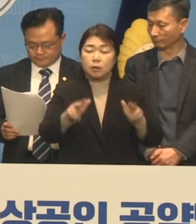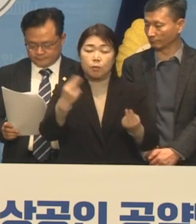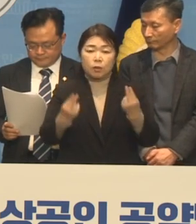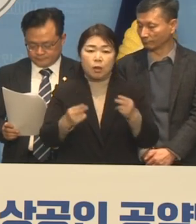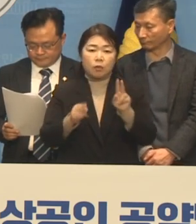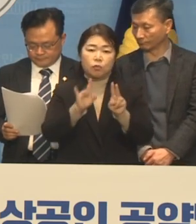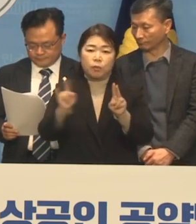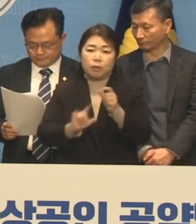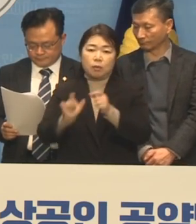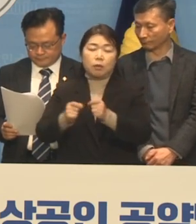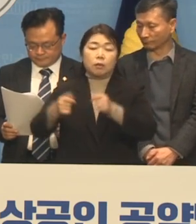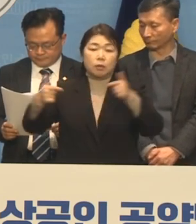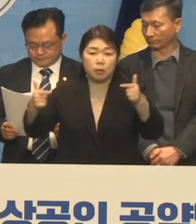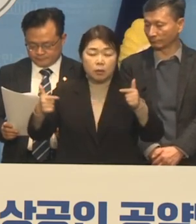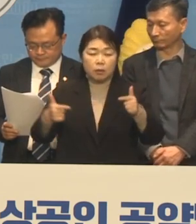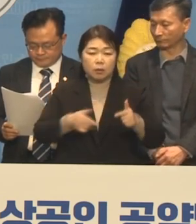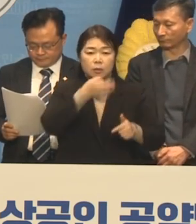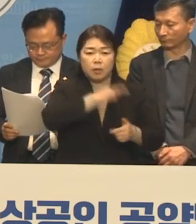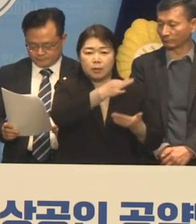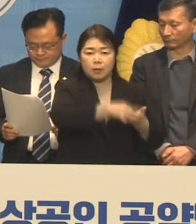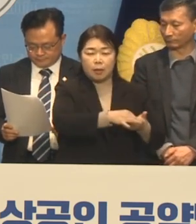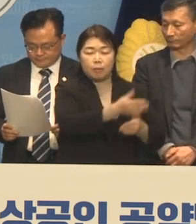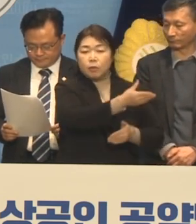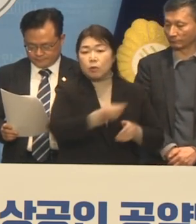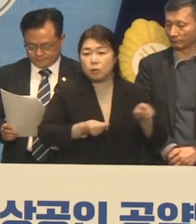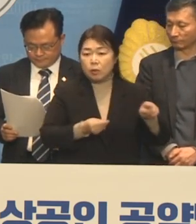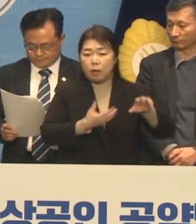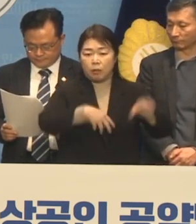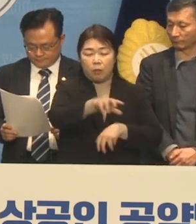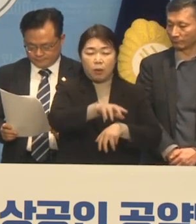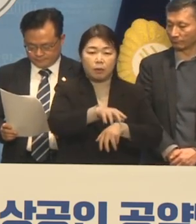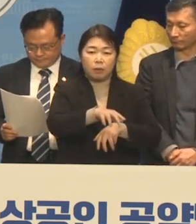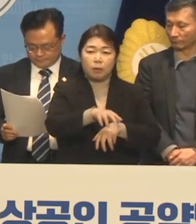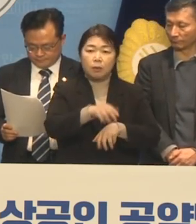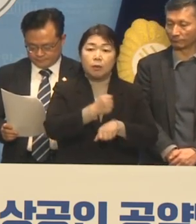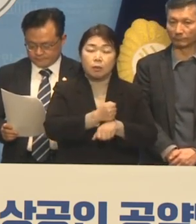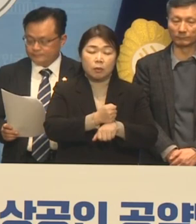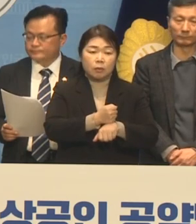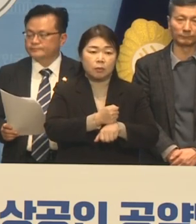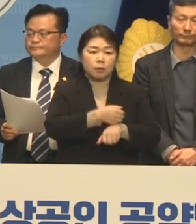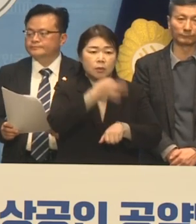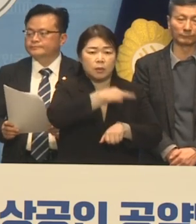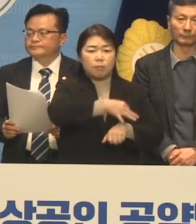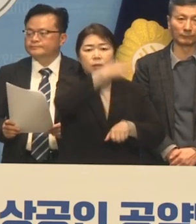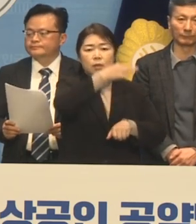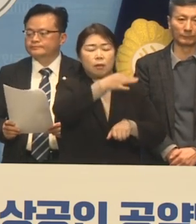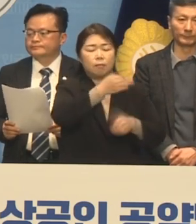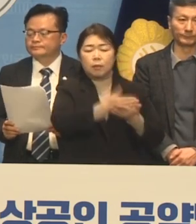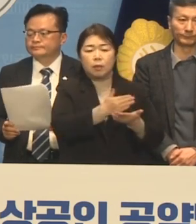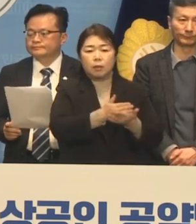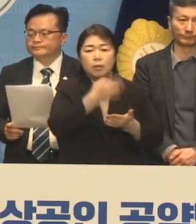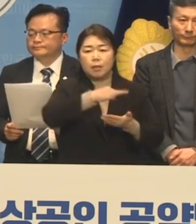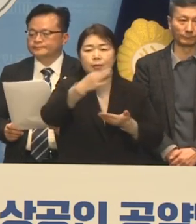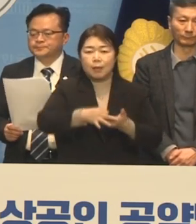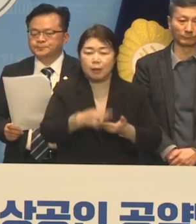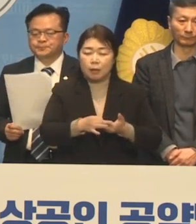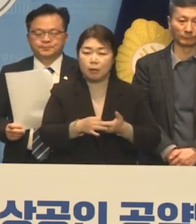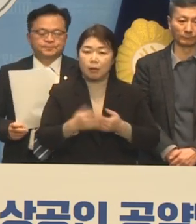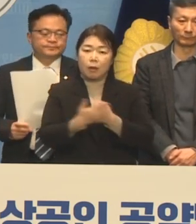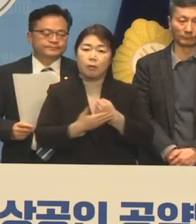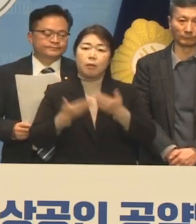확대를 해서 저금리 대환대출 예산을 대폭 반영하여 소상공인 자영업자들에게 이자 감면